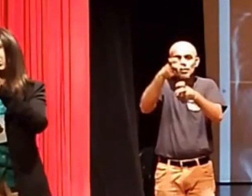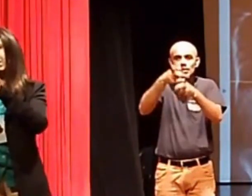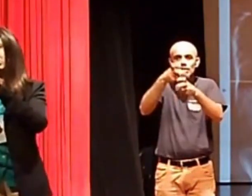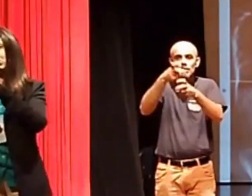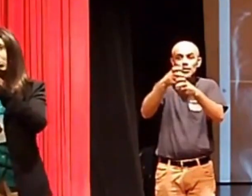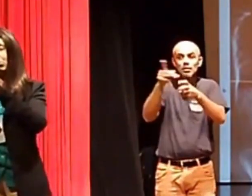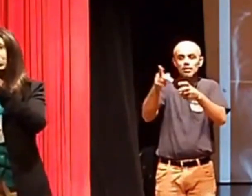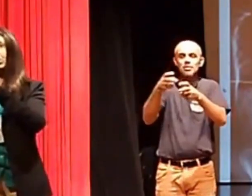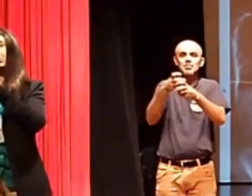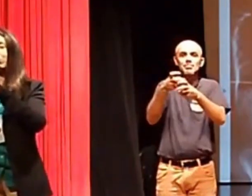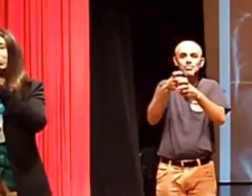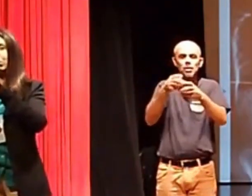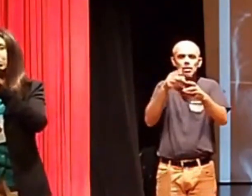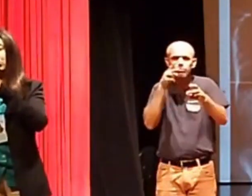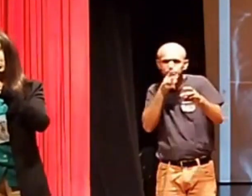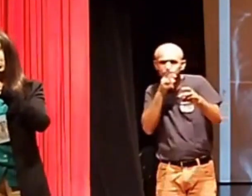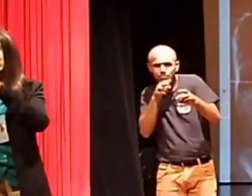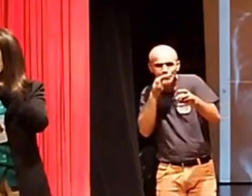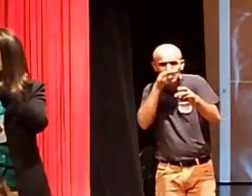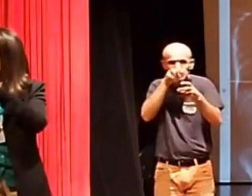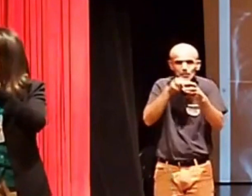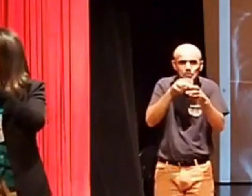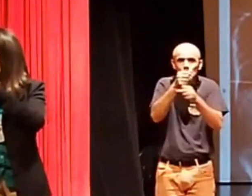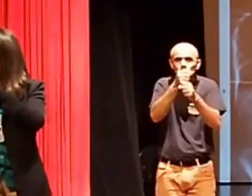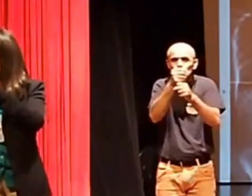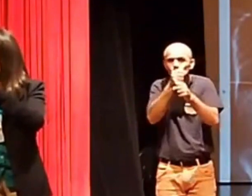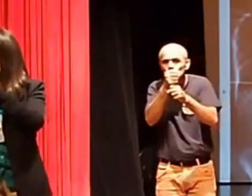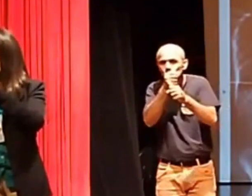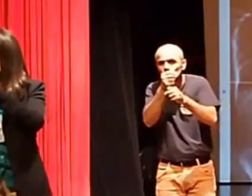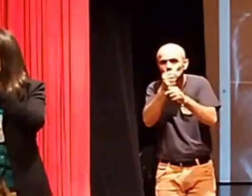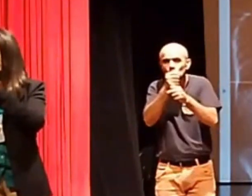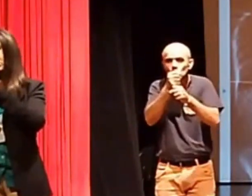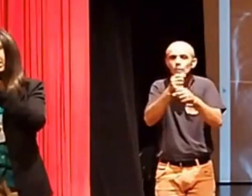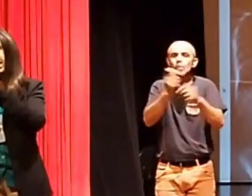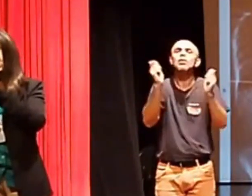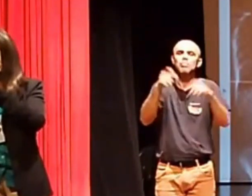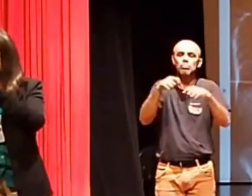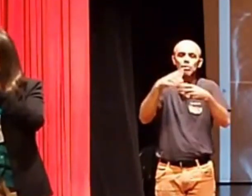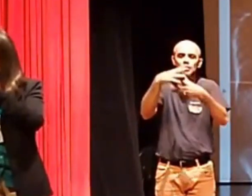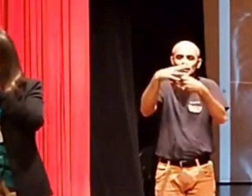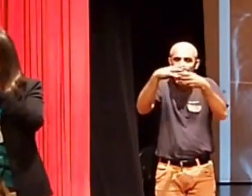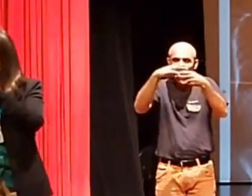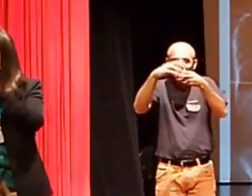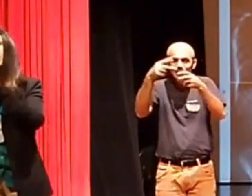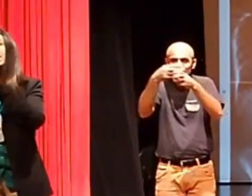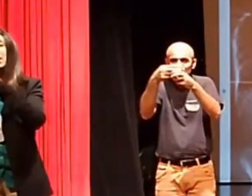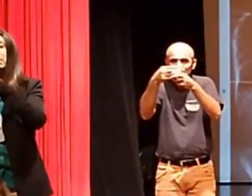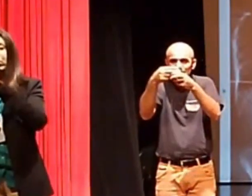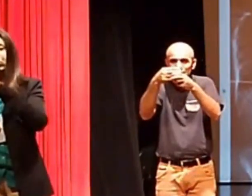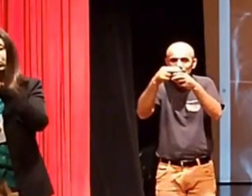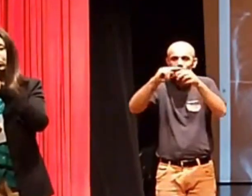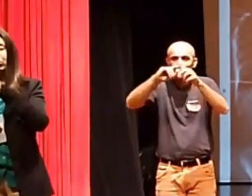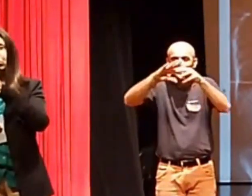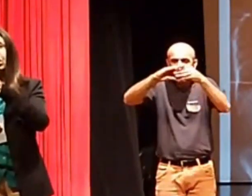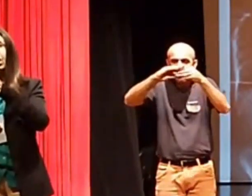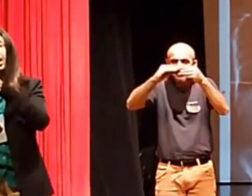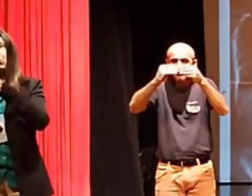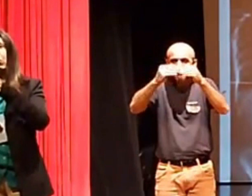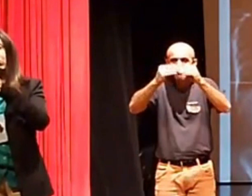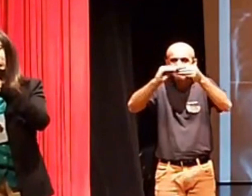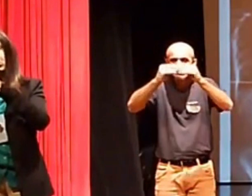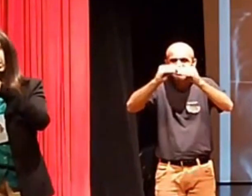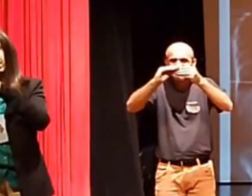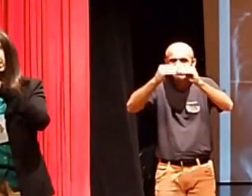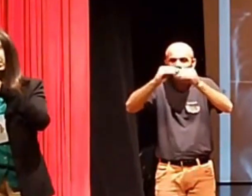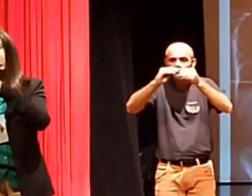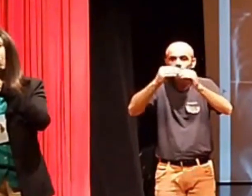isso fica muito constante por muito tempo, acaba causando uma deformidade a nível de vértebra e a partir disso a